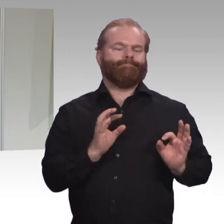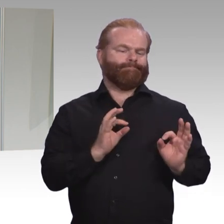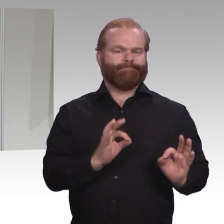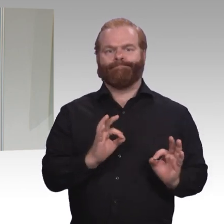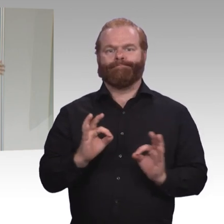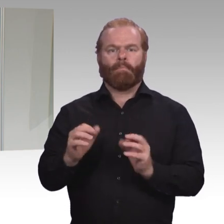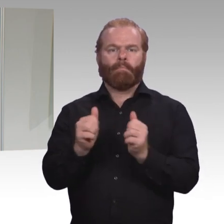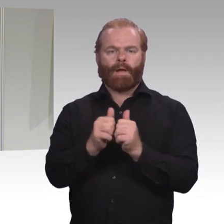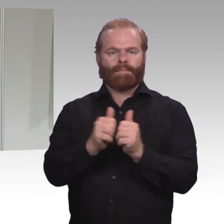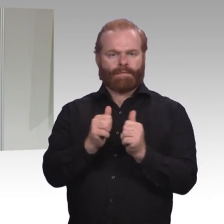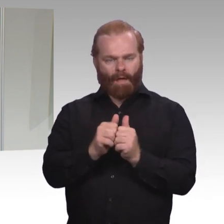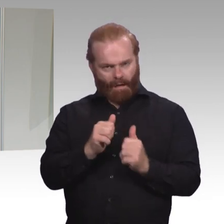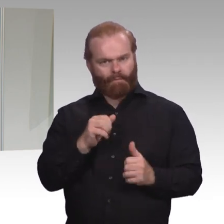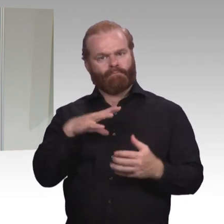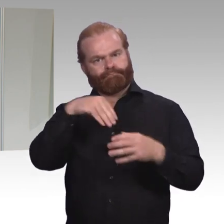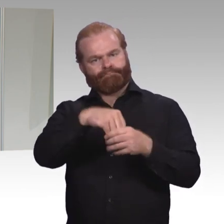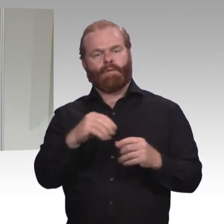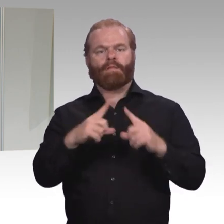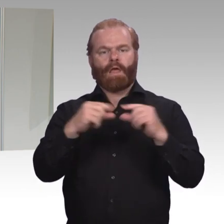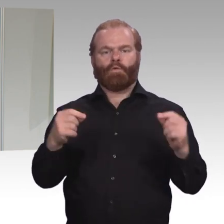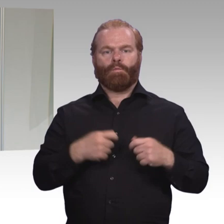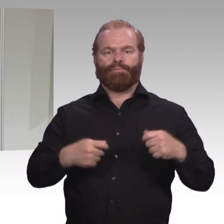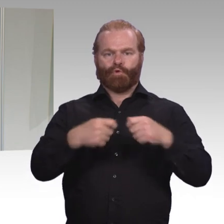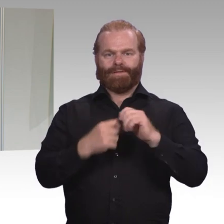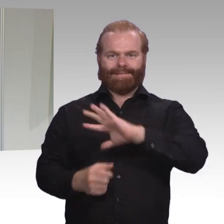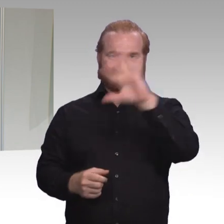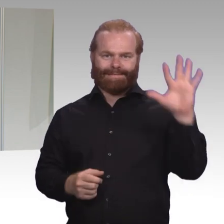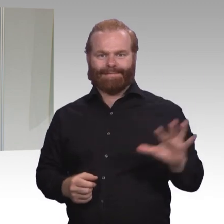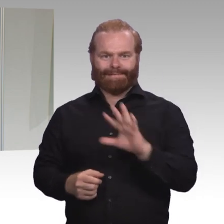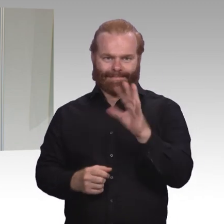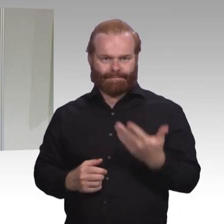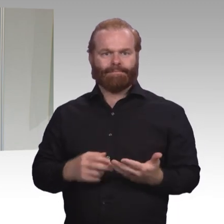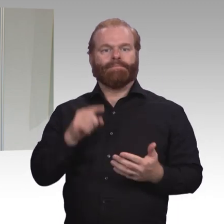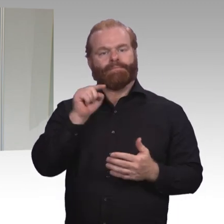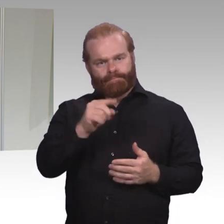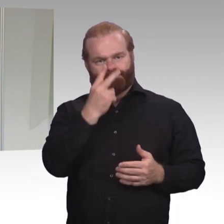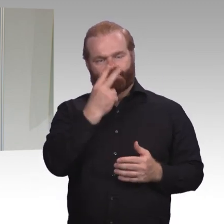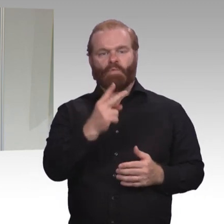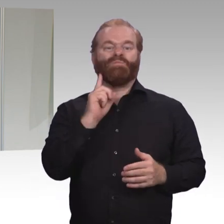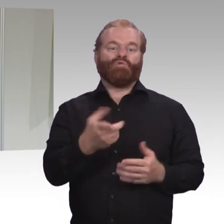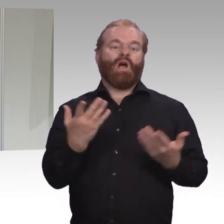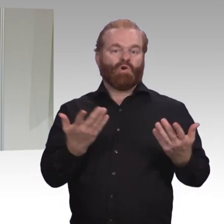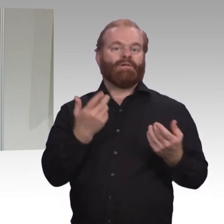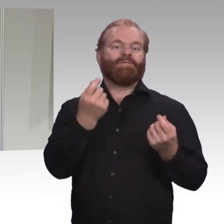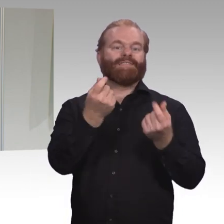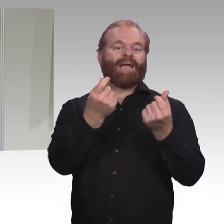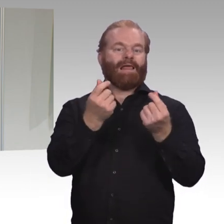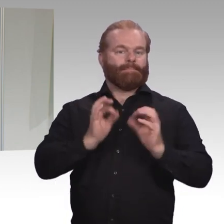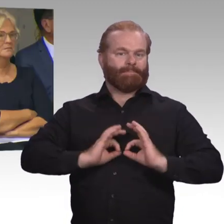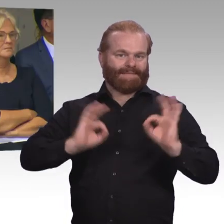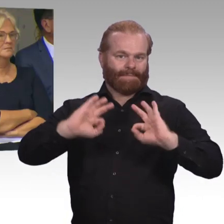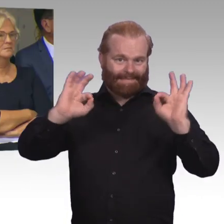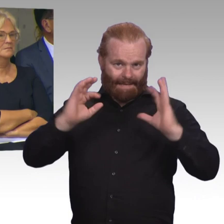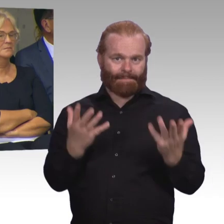verbessern. Man kann nicht immer auf der einen Seite beklagen, dass die Bundeswehr mehr Material braucht, auf der anderen Seite aber ihnen die